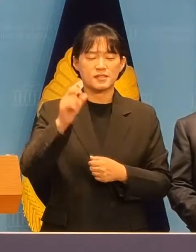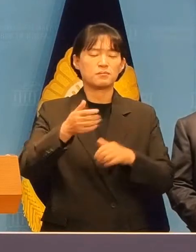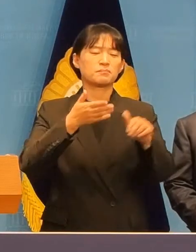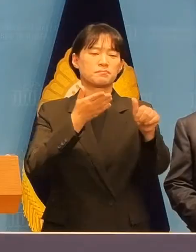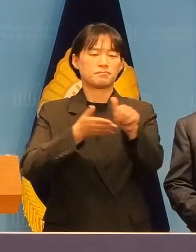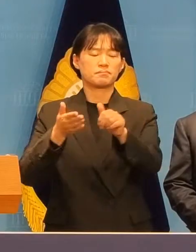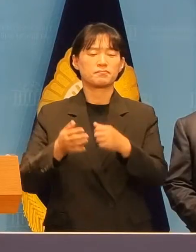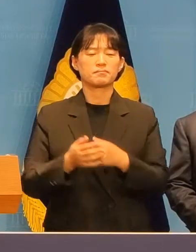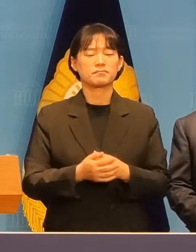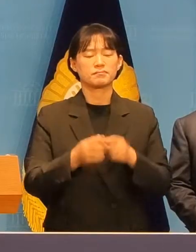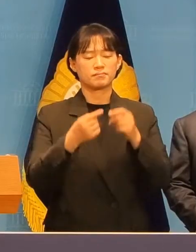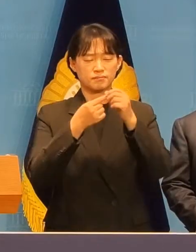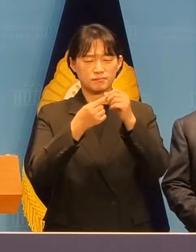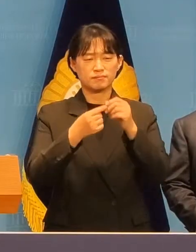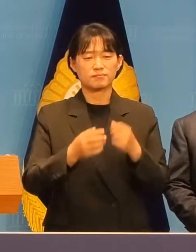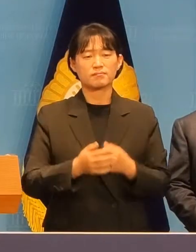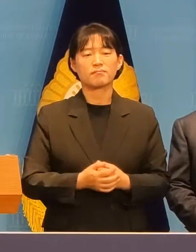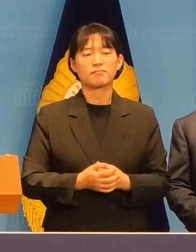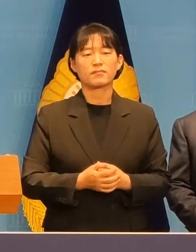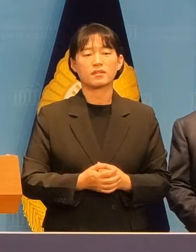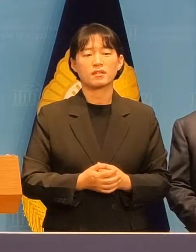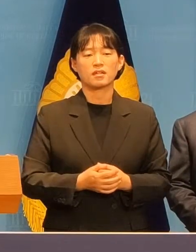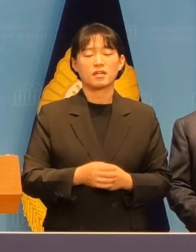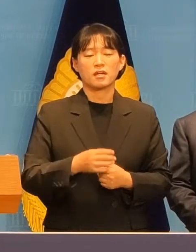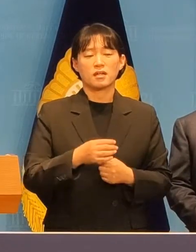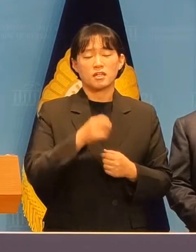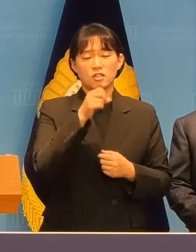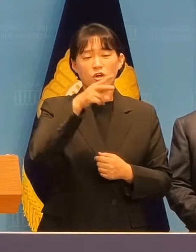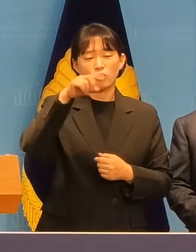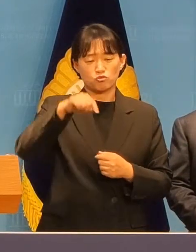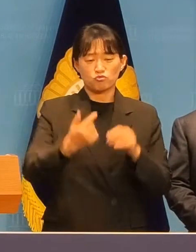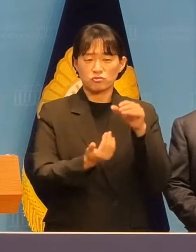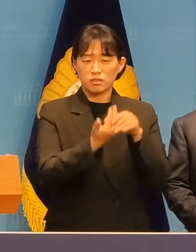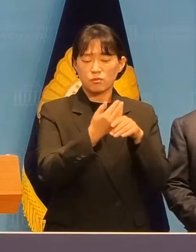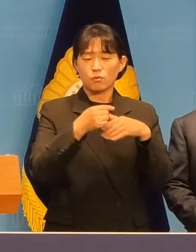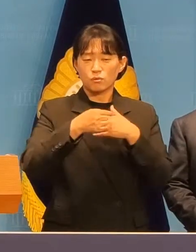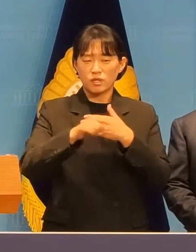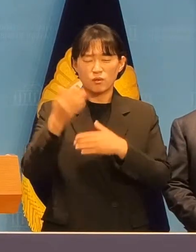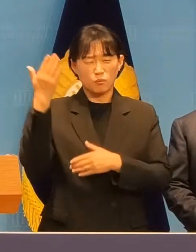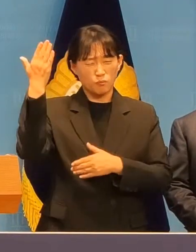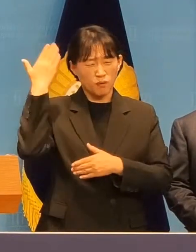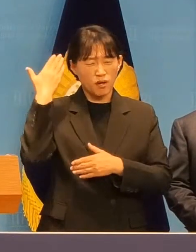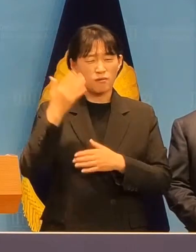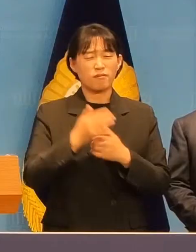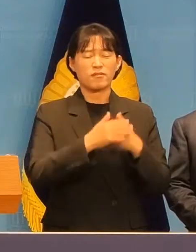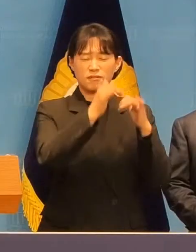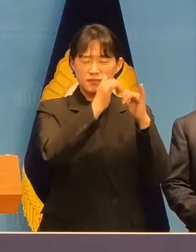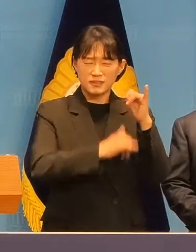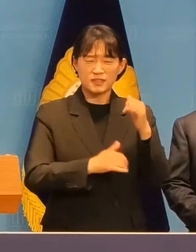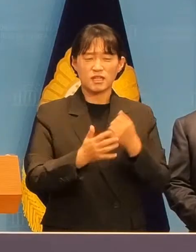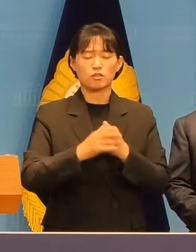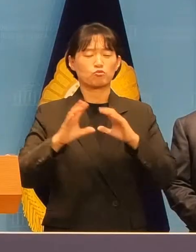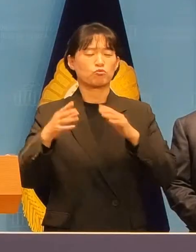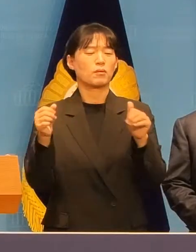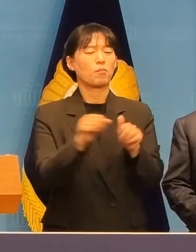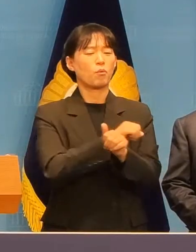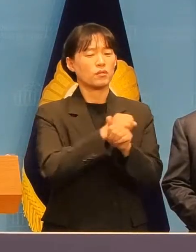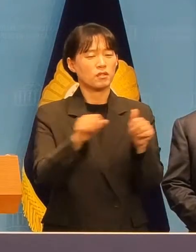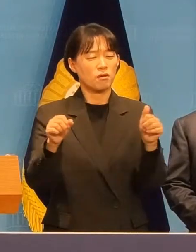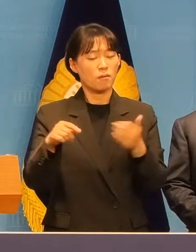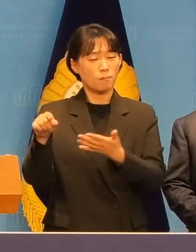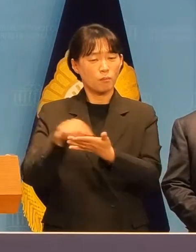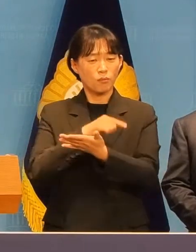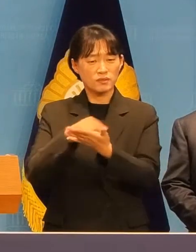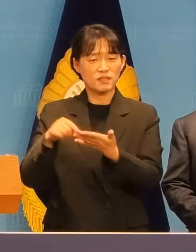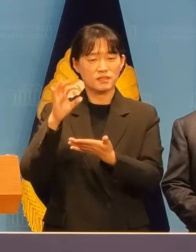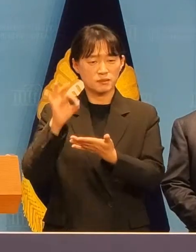요구합니다. 첫째, 여순 사건을 포함한 과거사 국가폭력